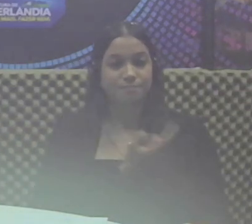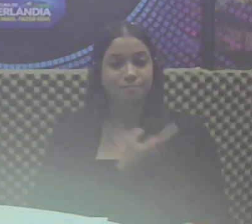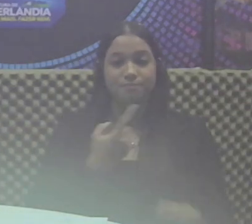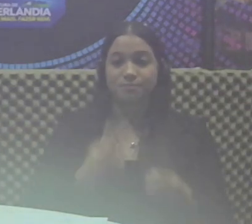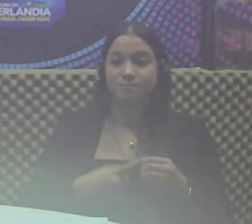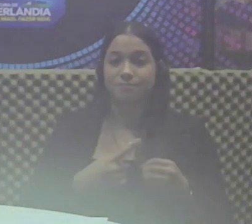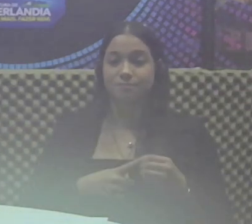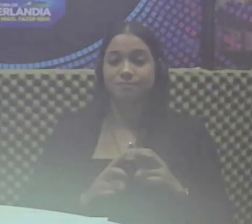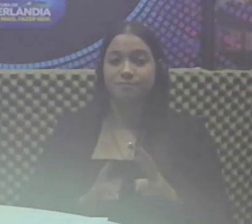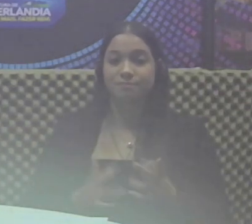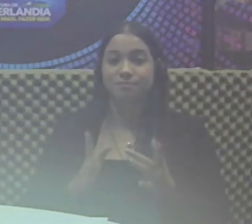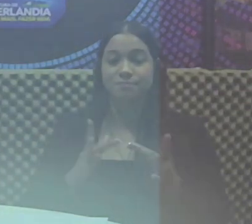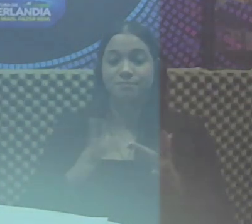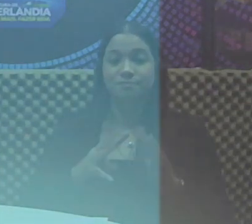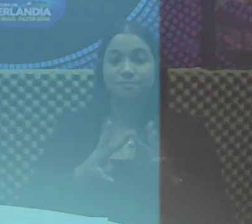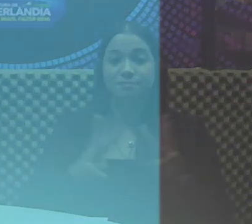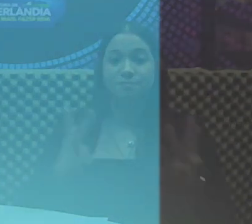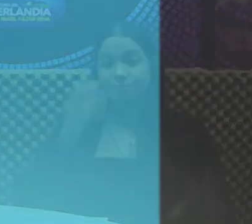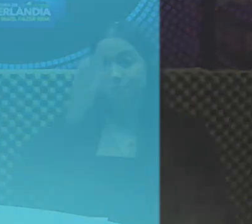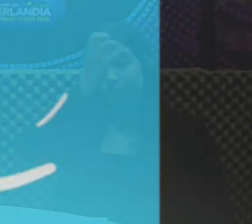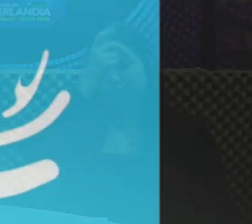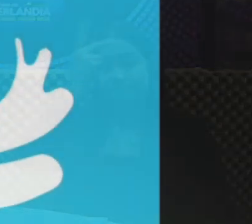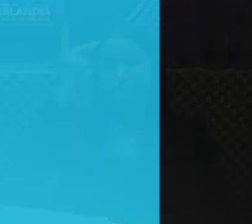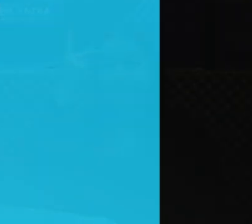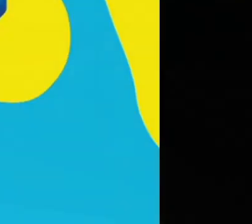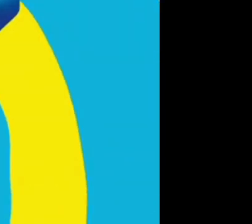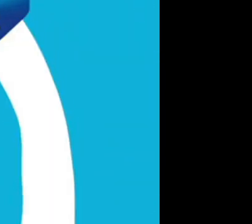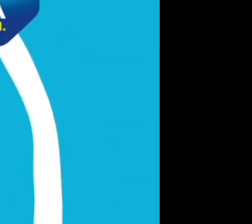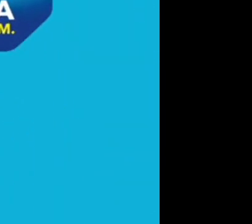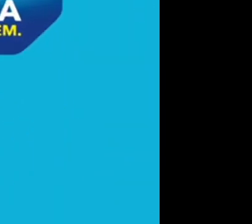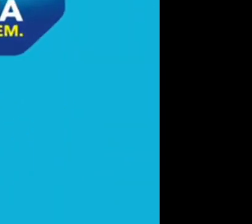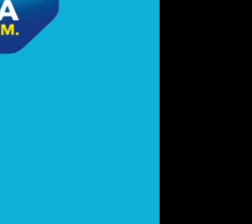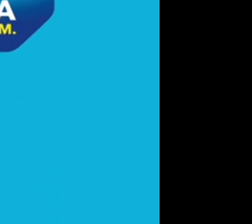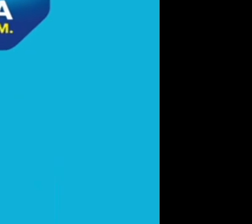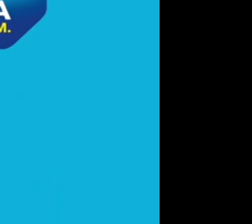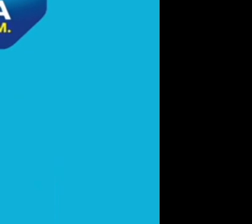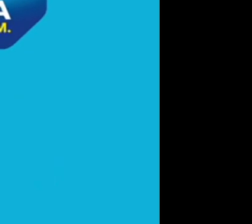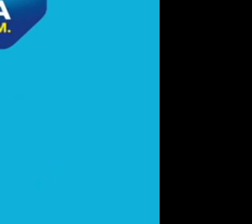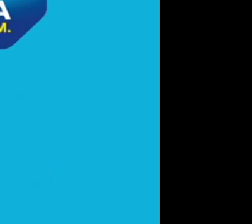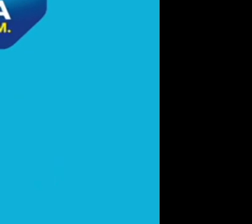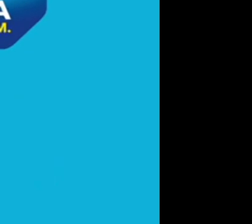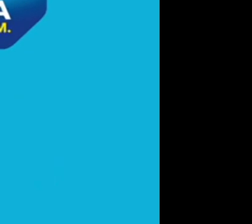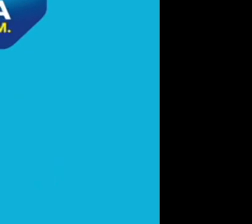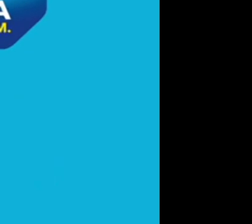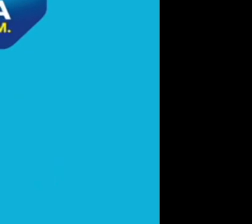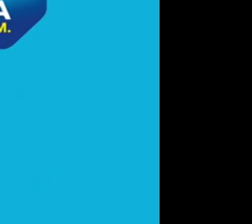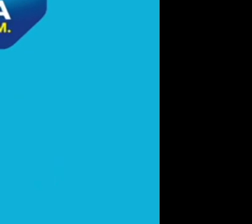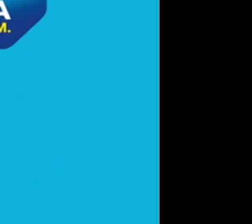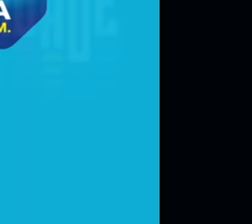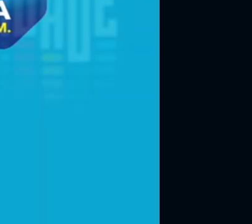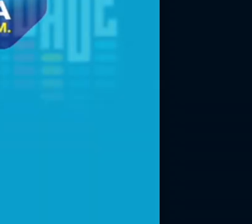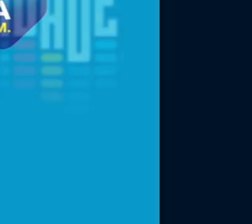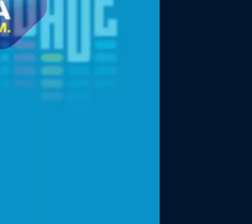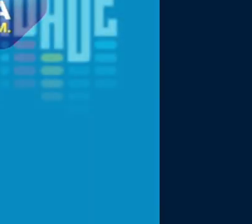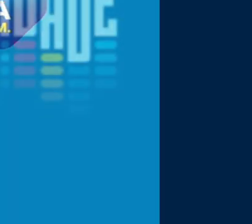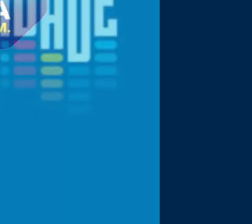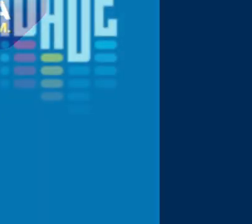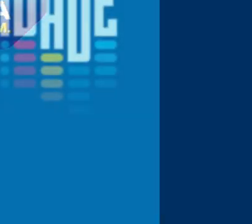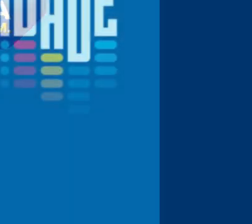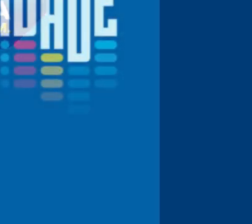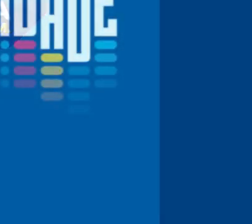programa da Rádio nossa cidade prefitura e nas redes sociais